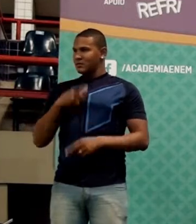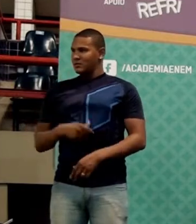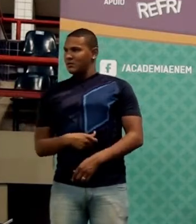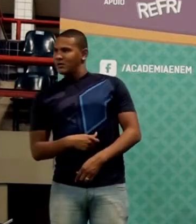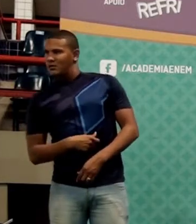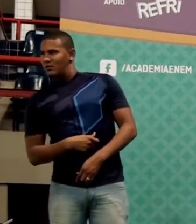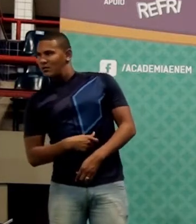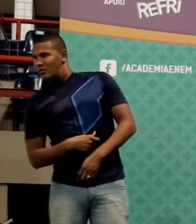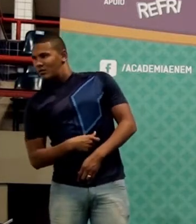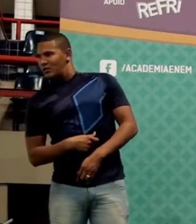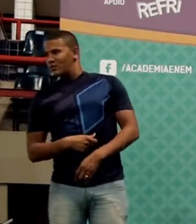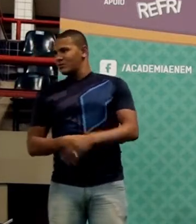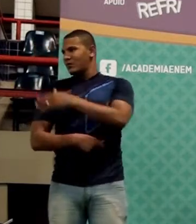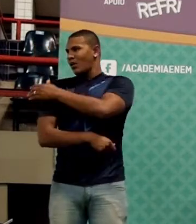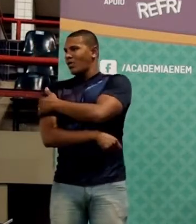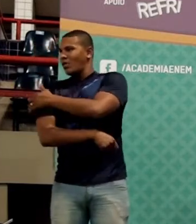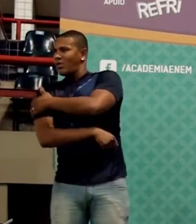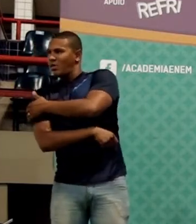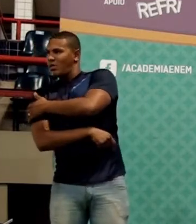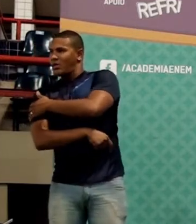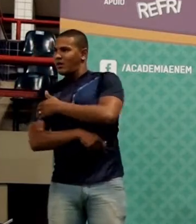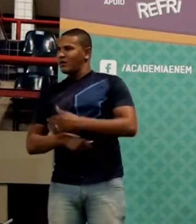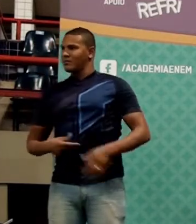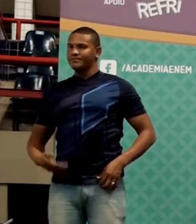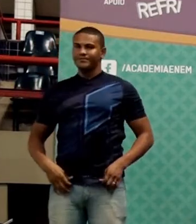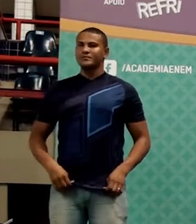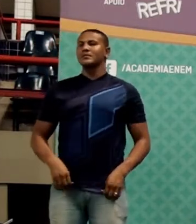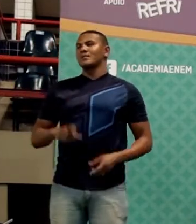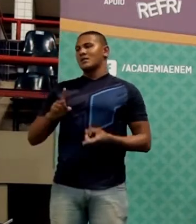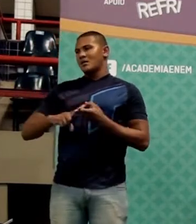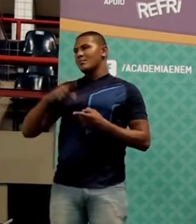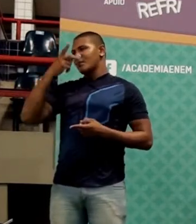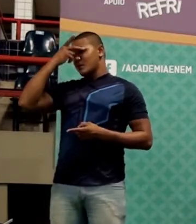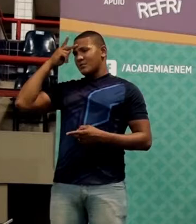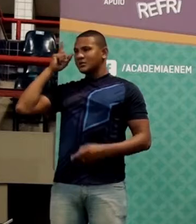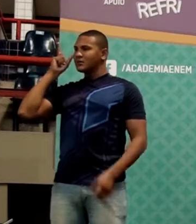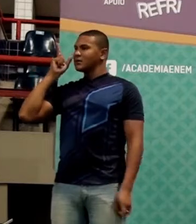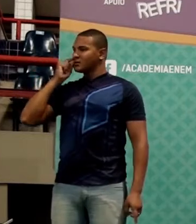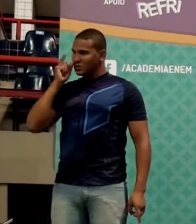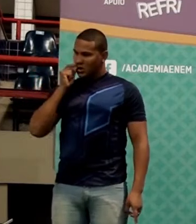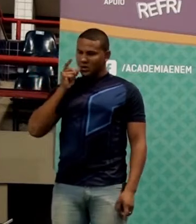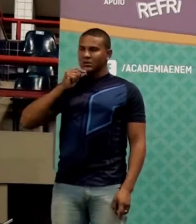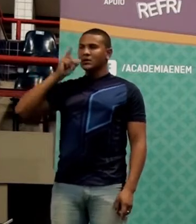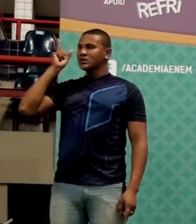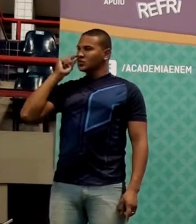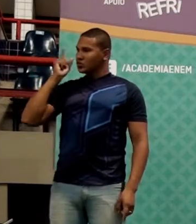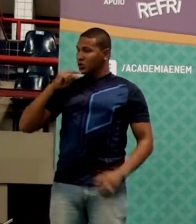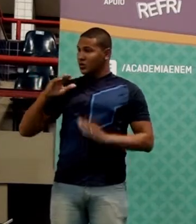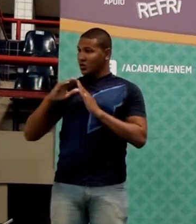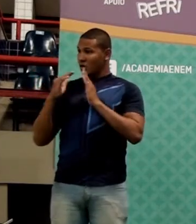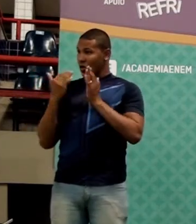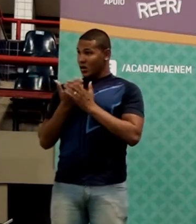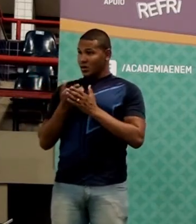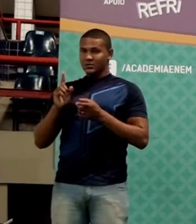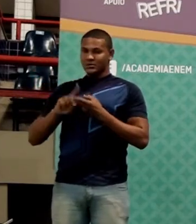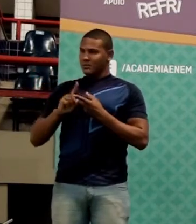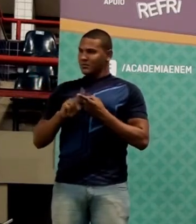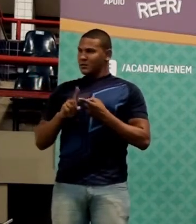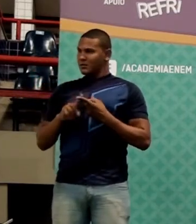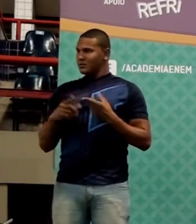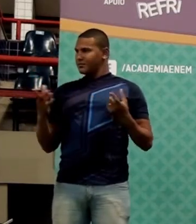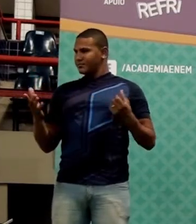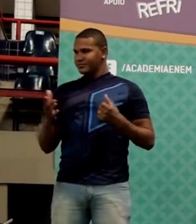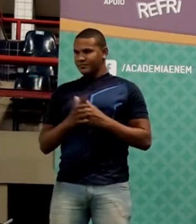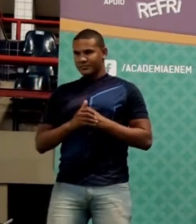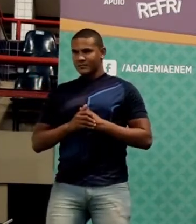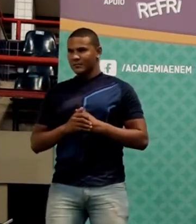ósseo. É igual a pessoa que vive com sono no colégio. Aí não quer que o professor veja que está dormindo. O professor nem